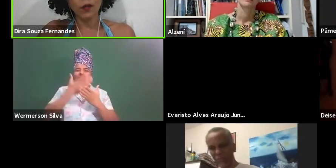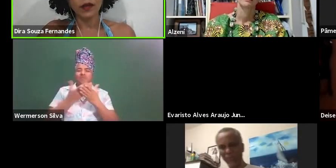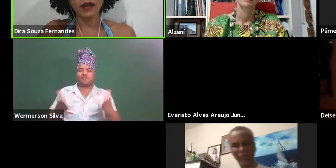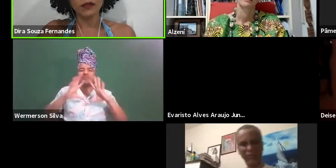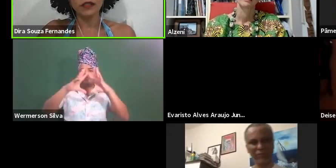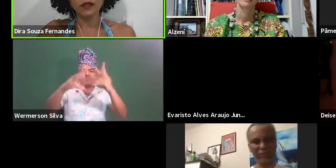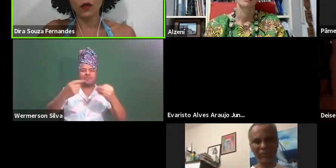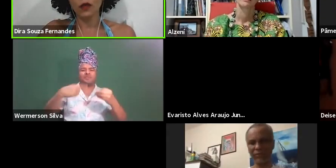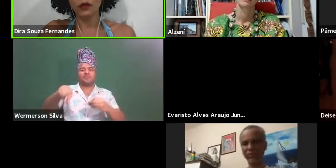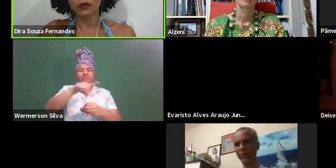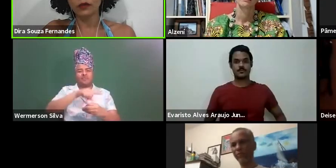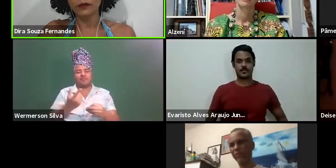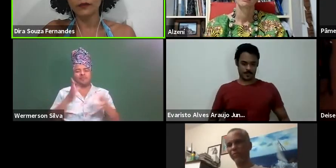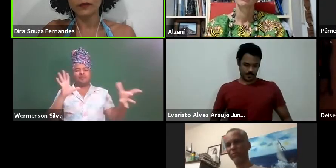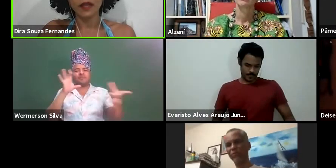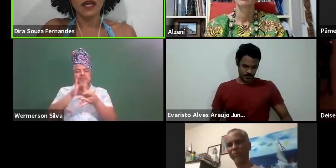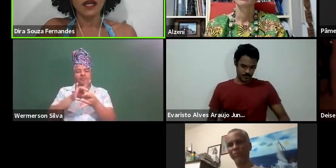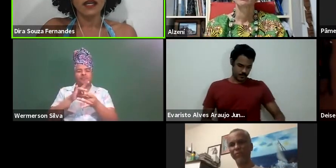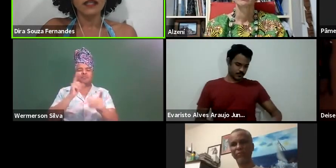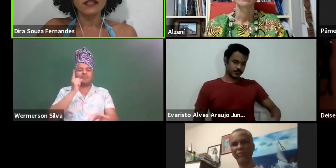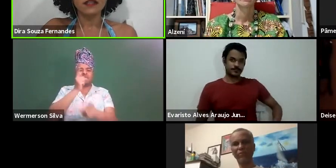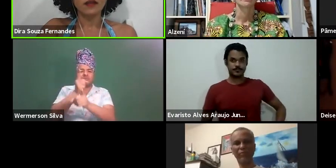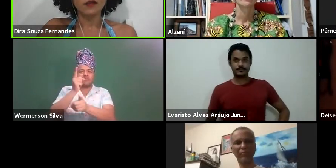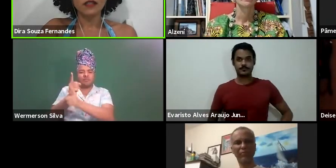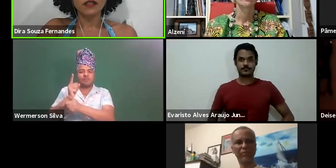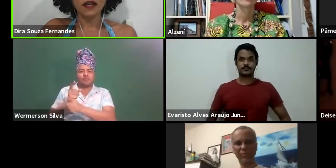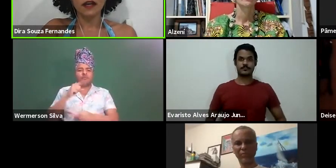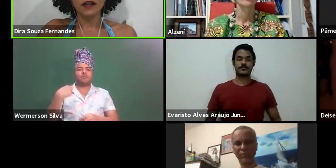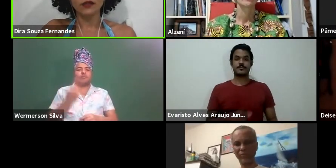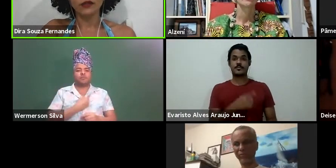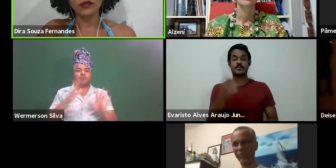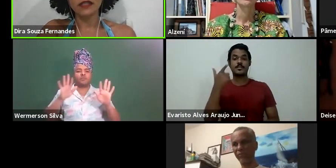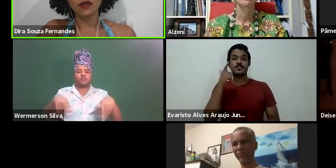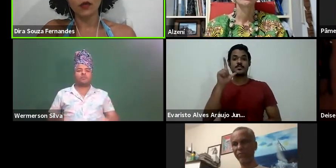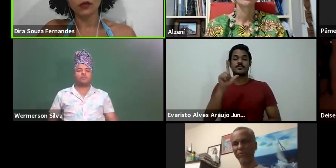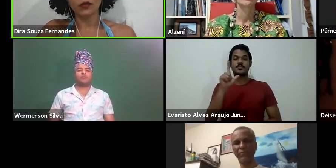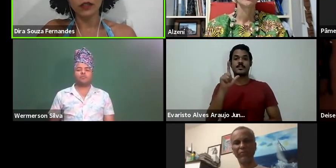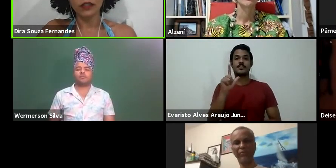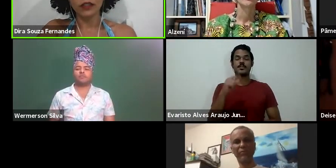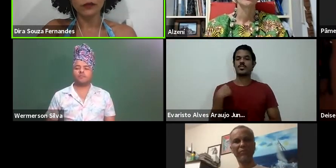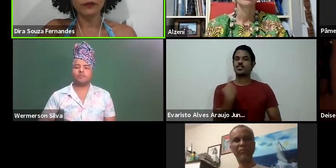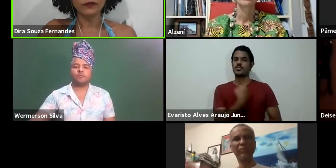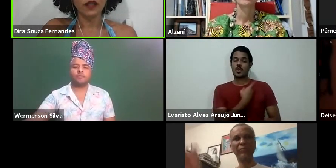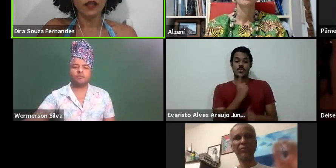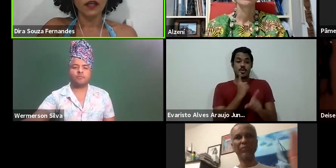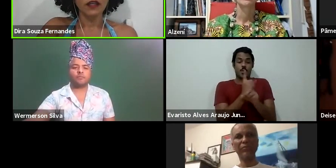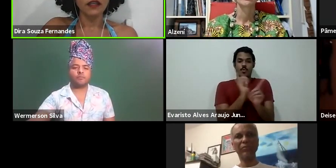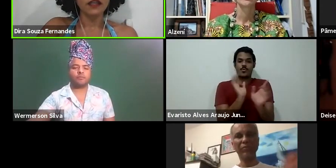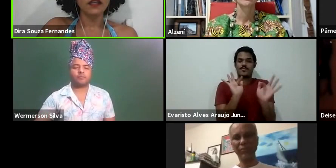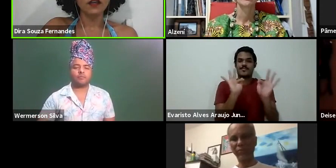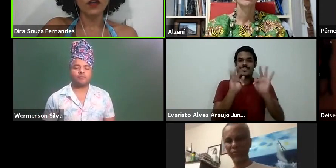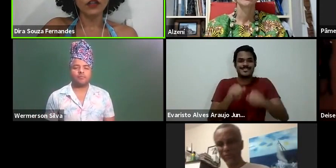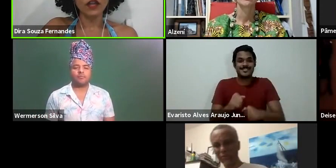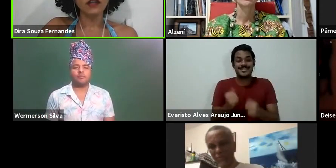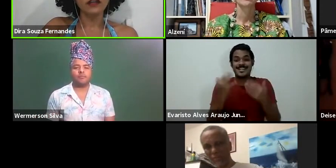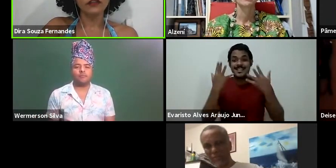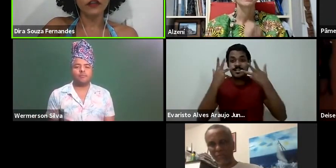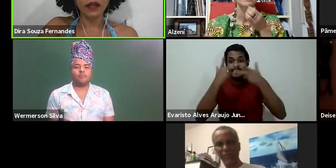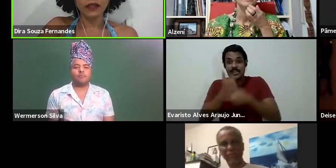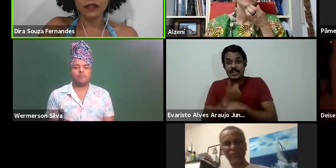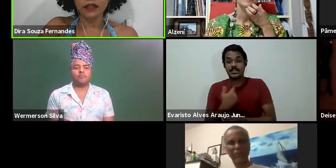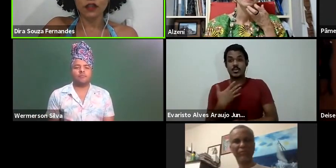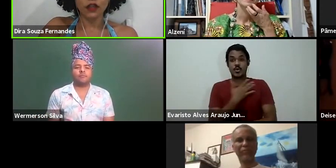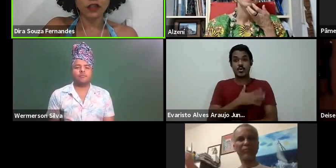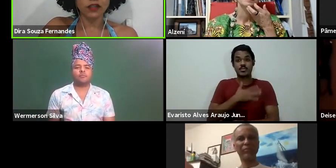que acompanharam esse encontro. Estamos encerrando esse encontro lindo. E gostaria